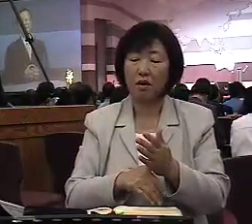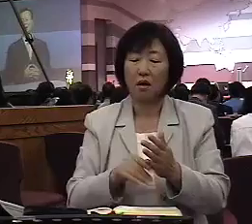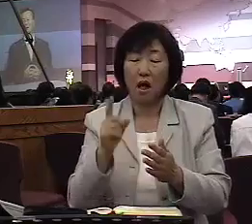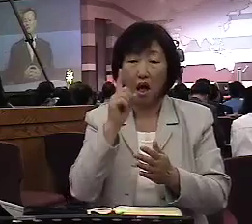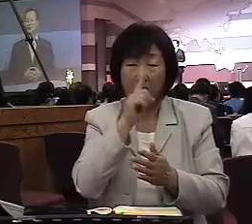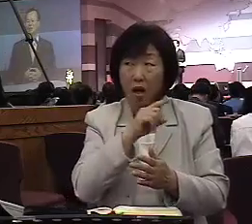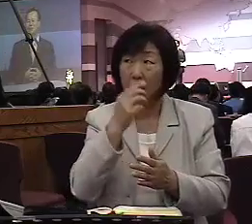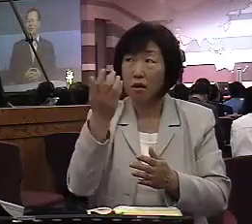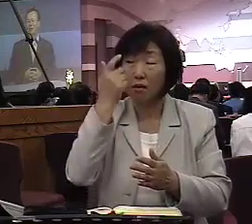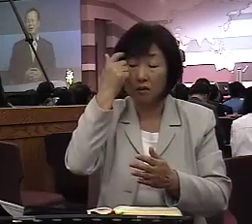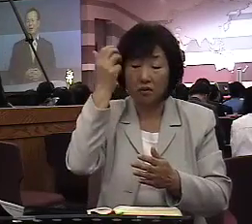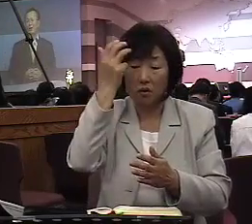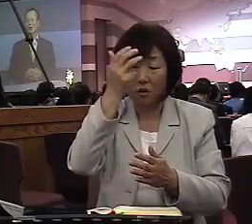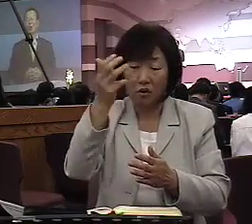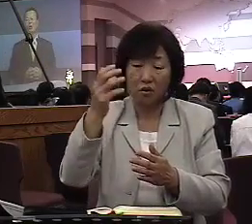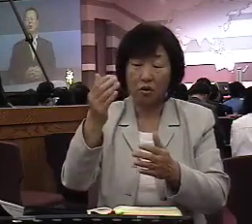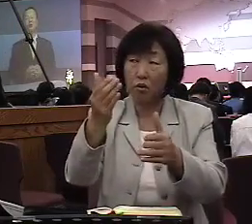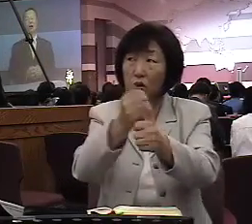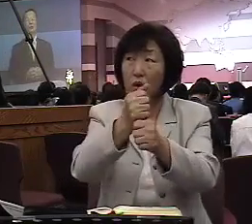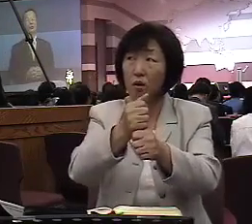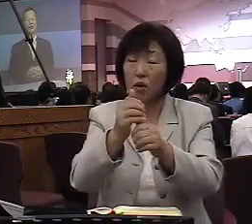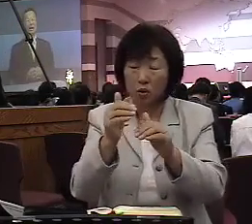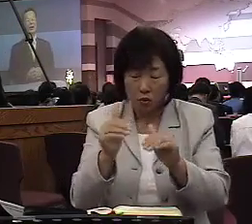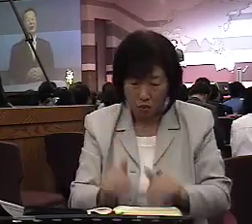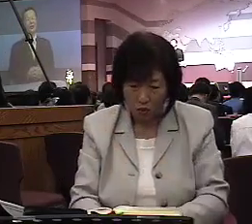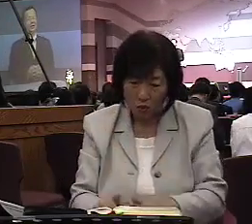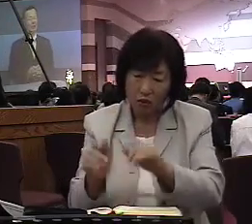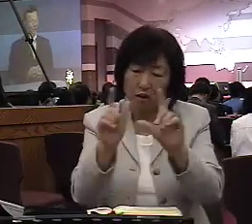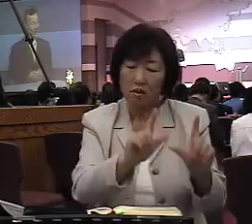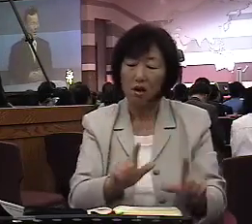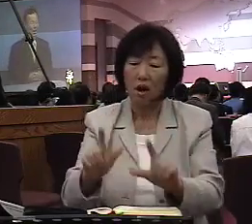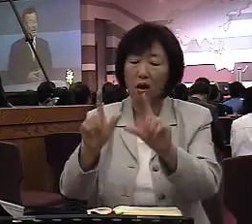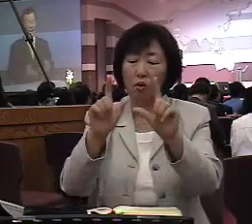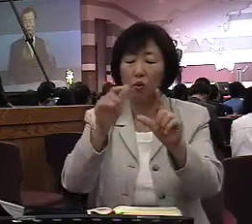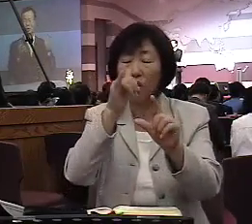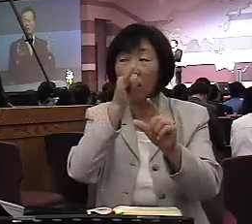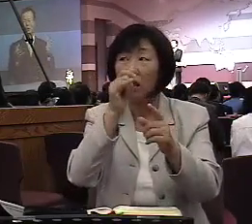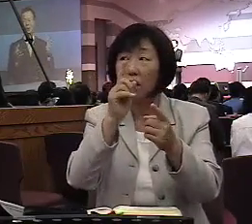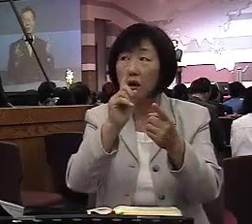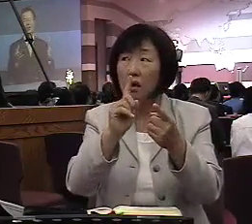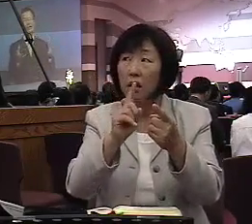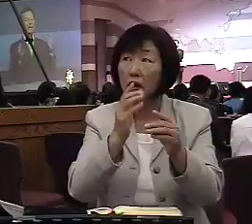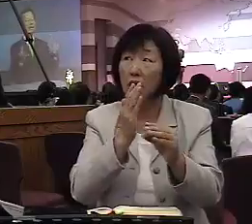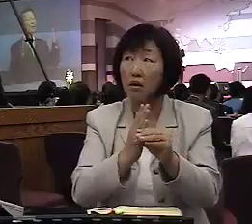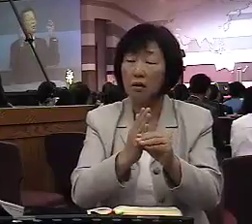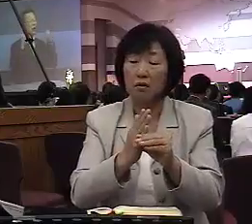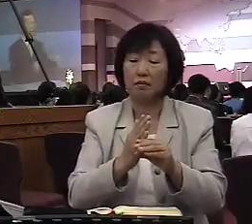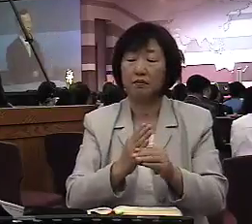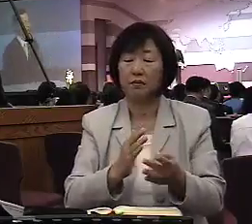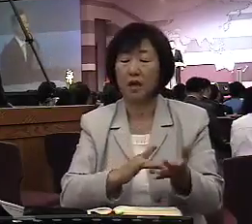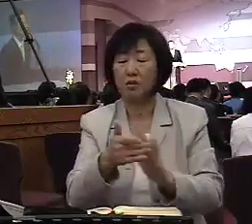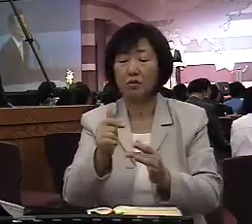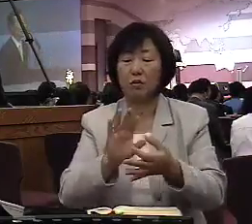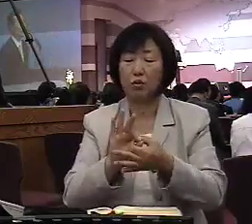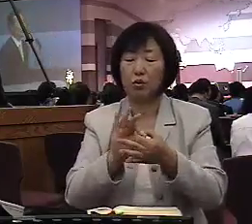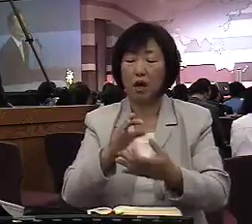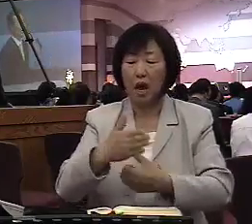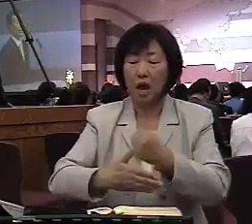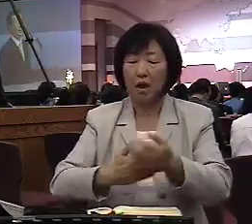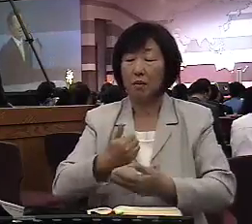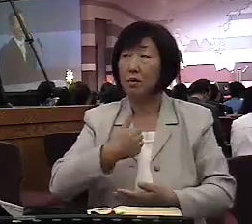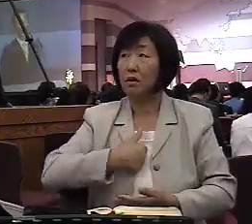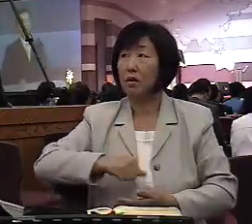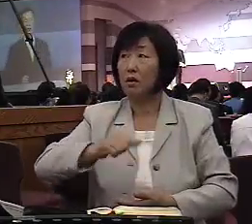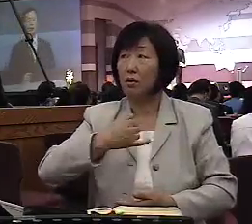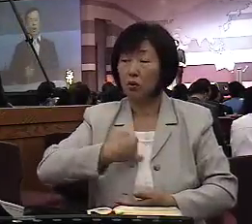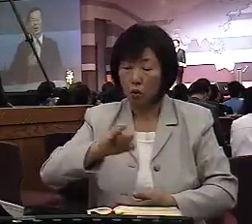악한 영들에게 붙잡혀 종노릇하며 살고 있었다가 예수님을 통해 우리는 하나님의 자녀가 되었습니다.